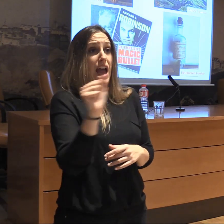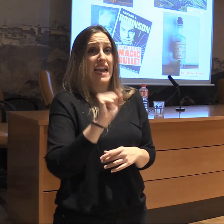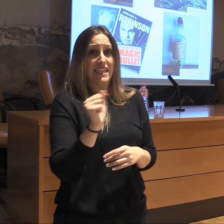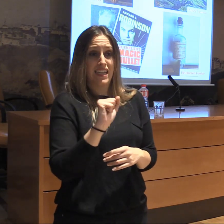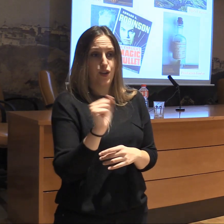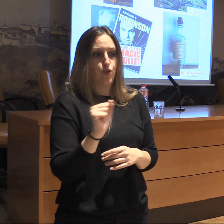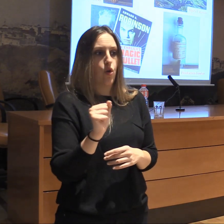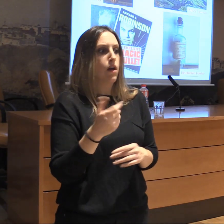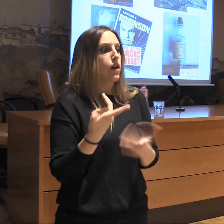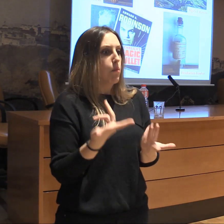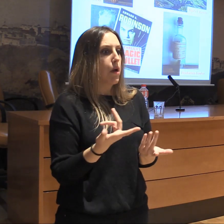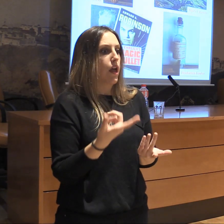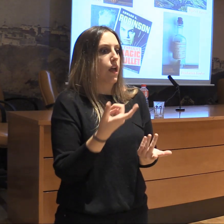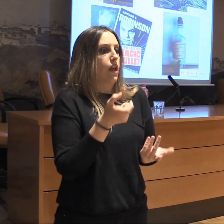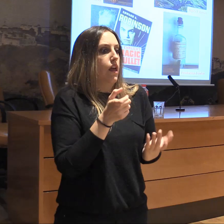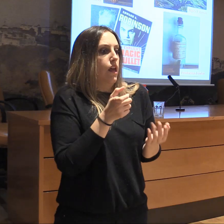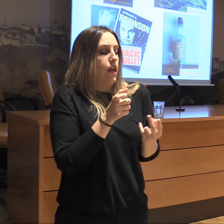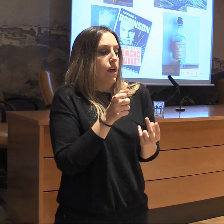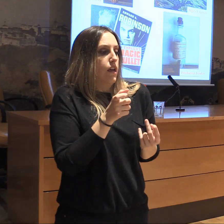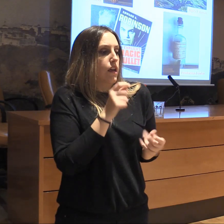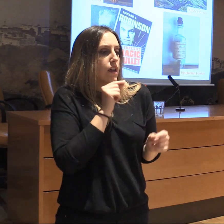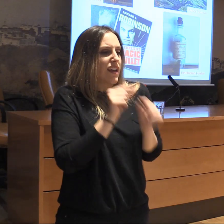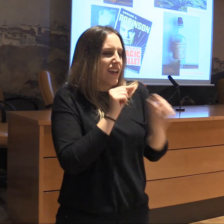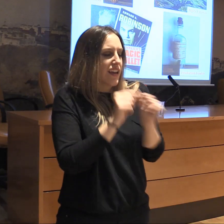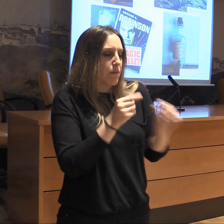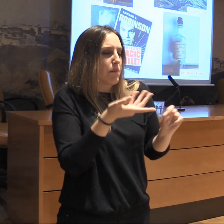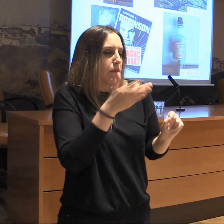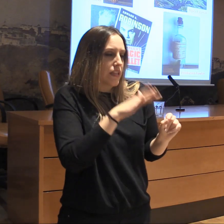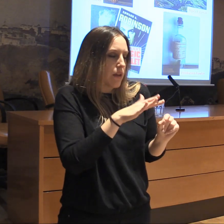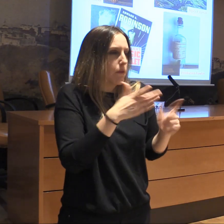gérmenes nocivos para el hombre y hacía daño al hombre, pero